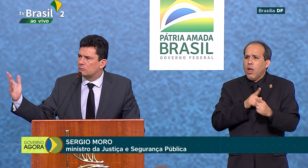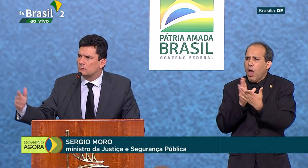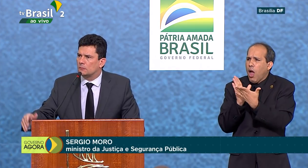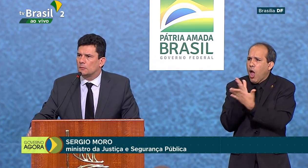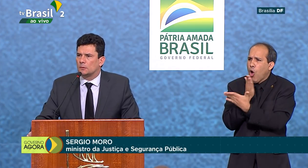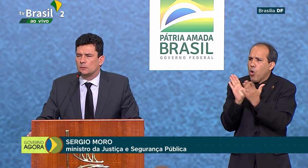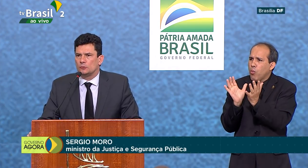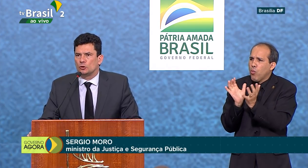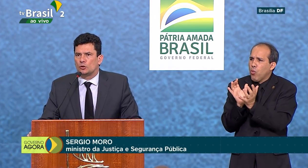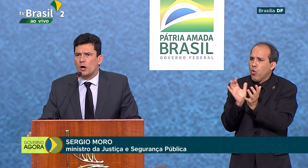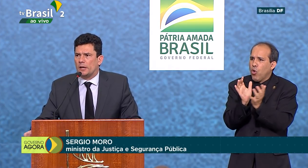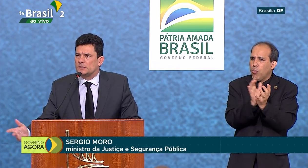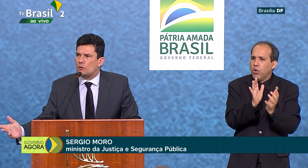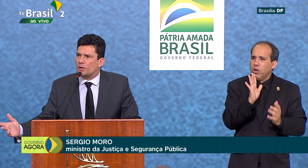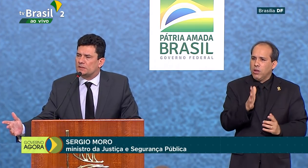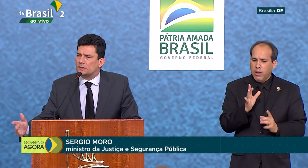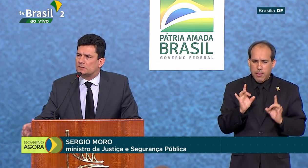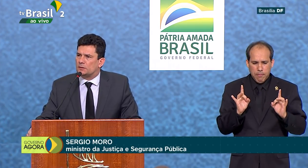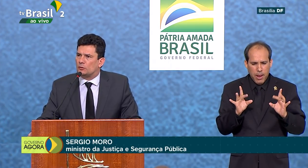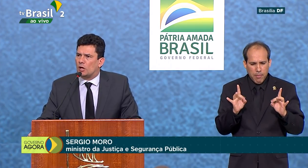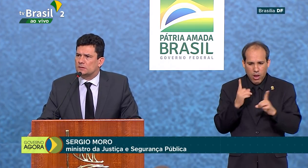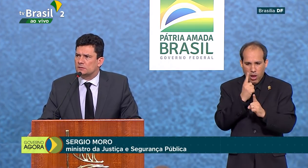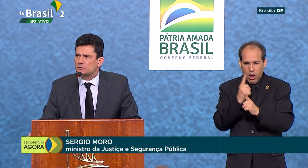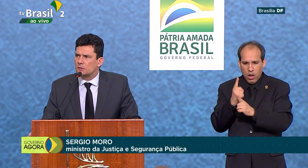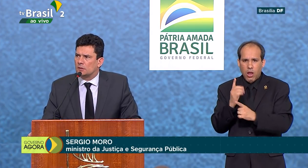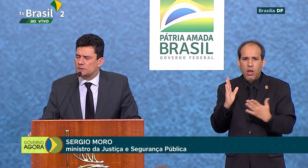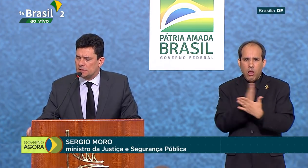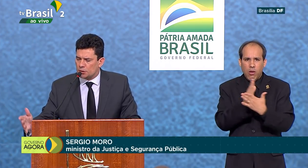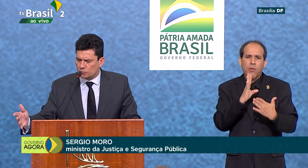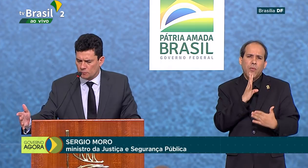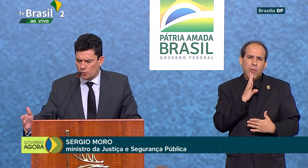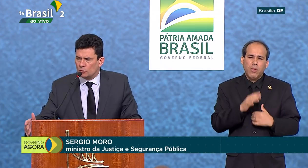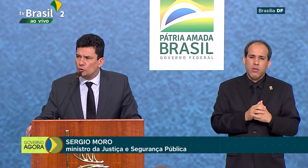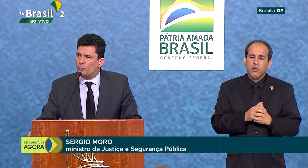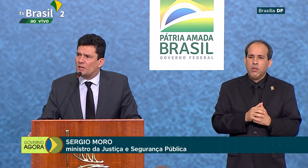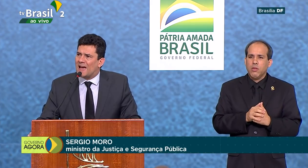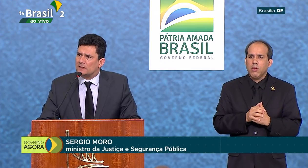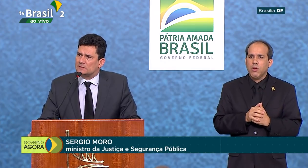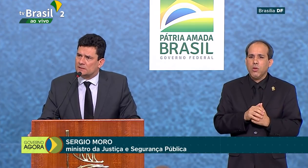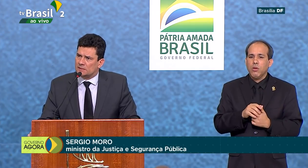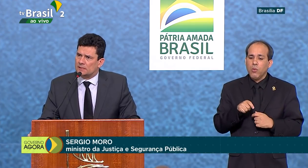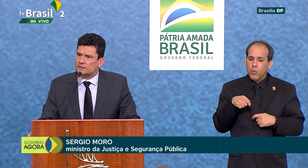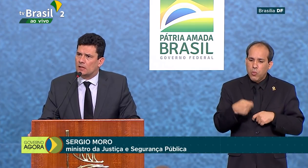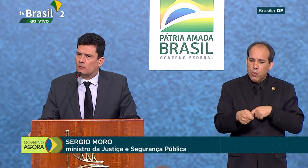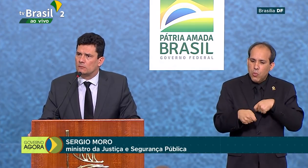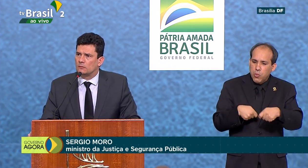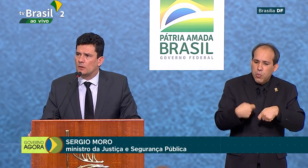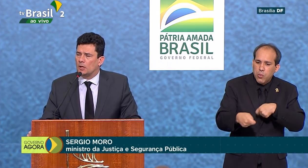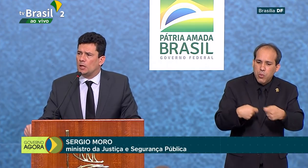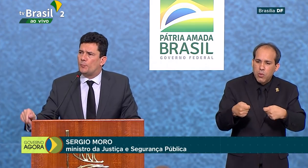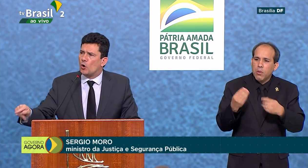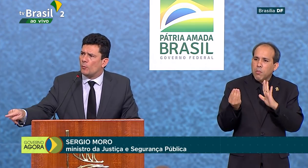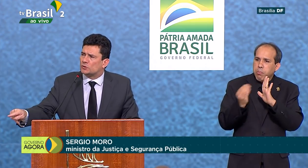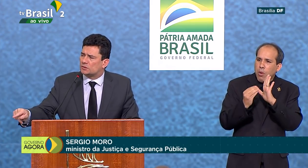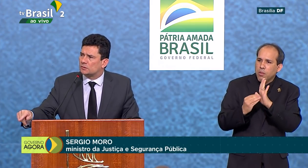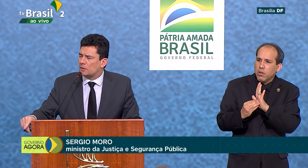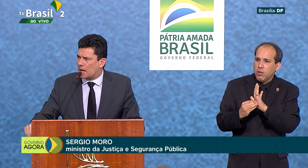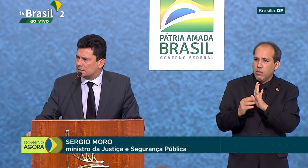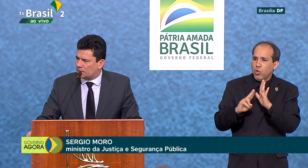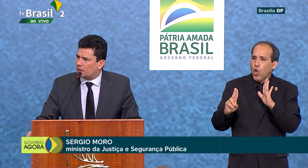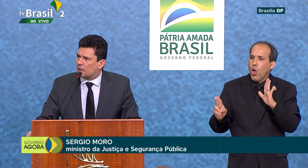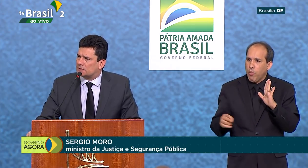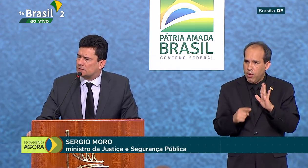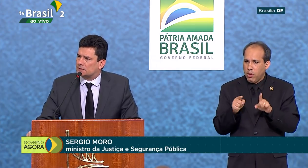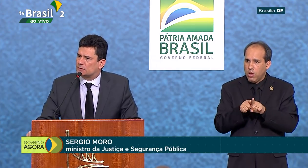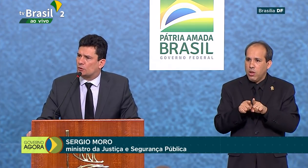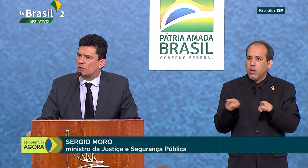são notórias e conhecidas entre nós, sejam nominadas na legislação. Impomos